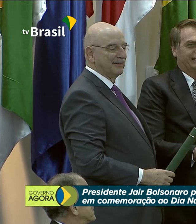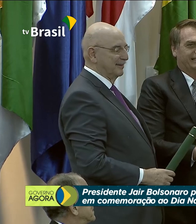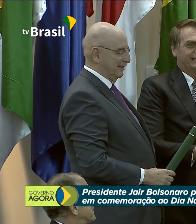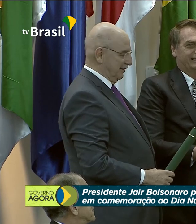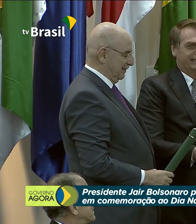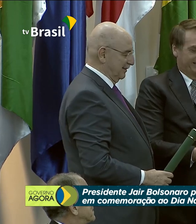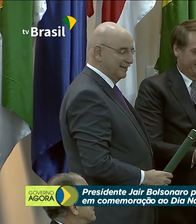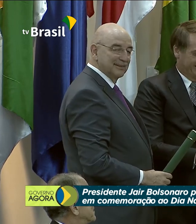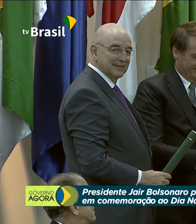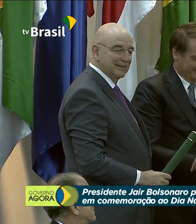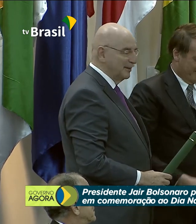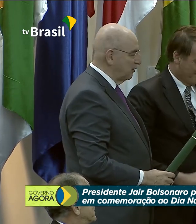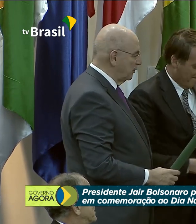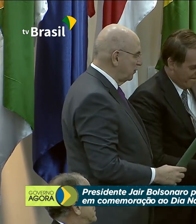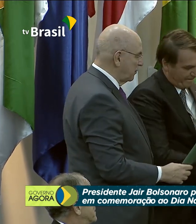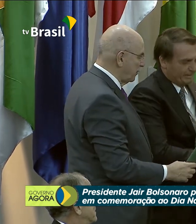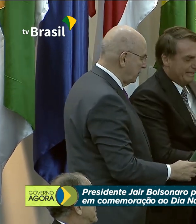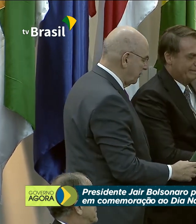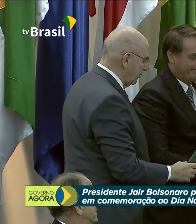7 partidas.